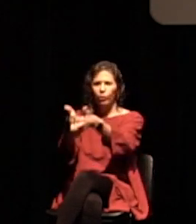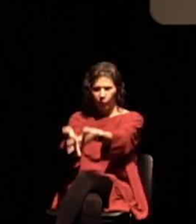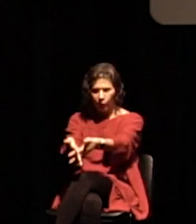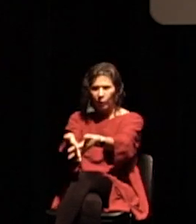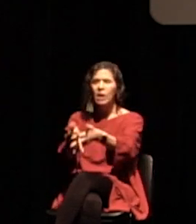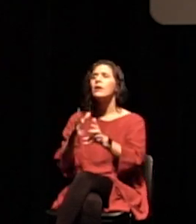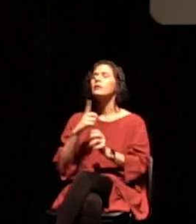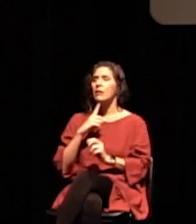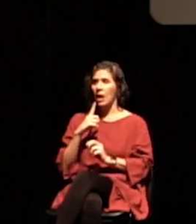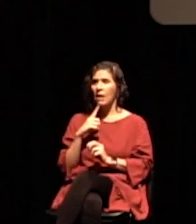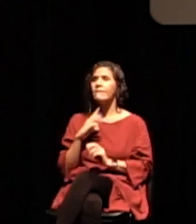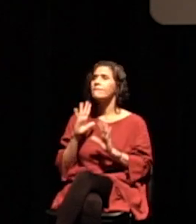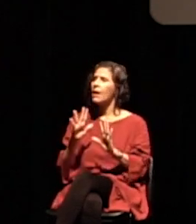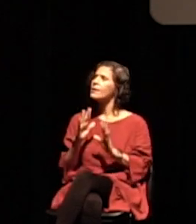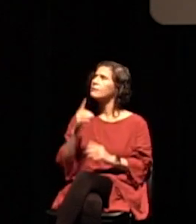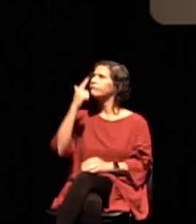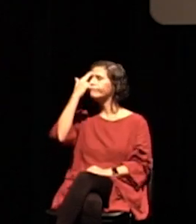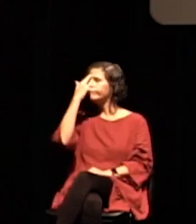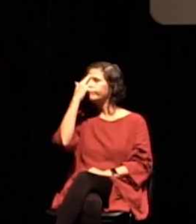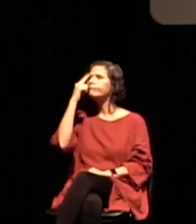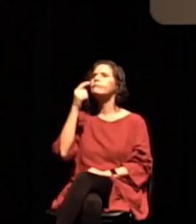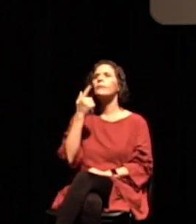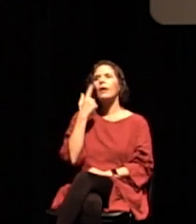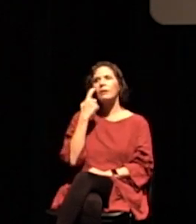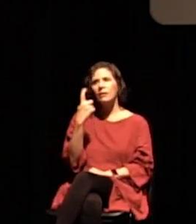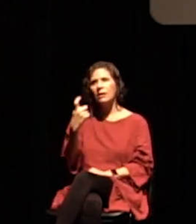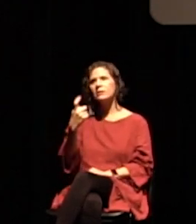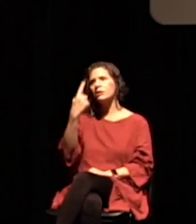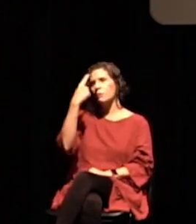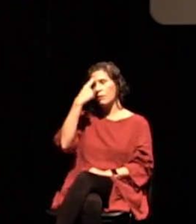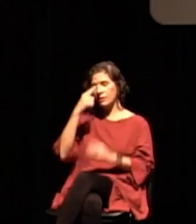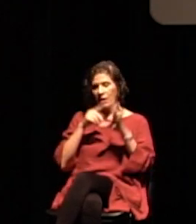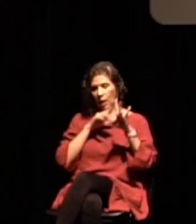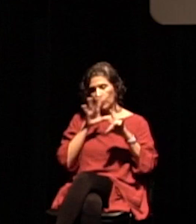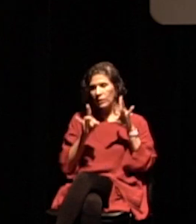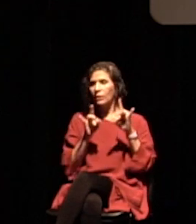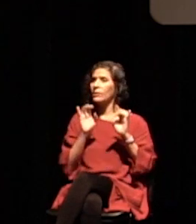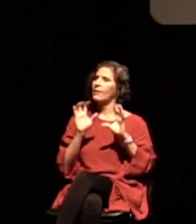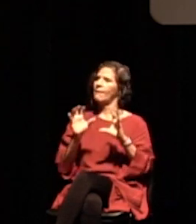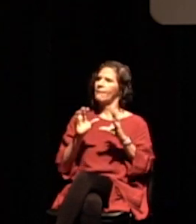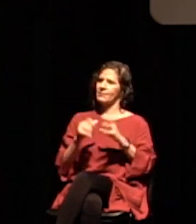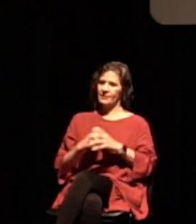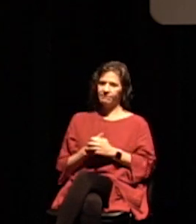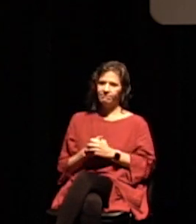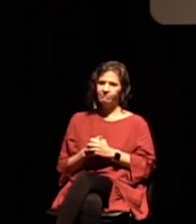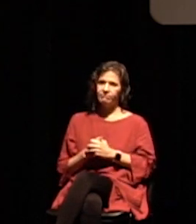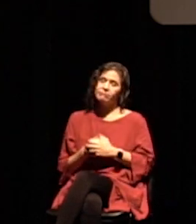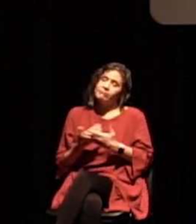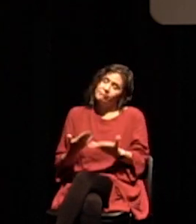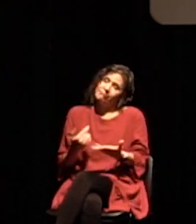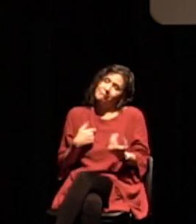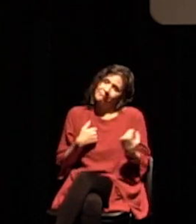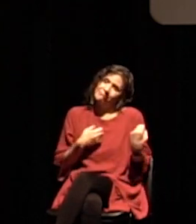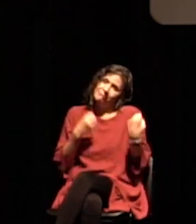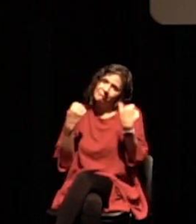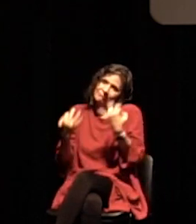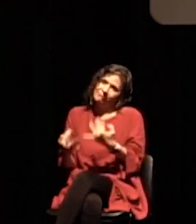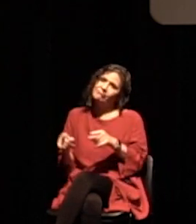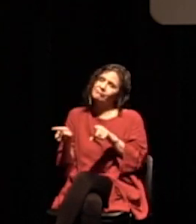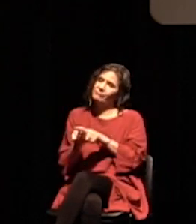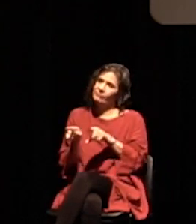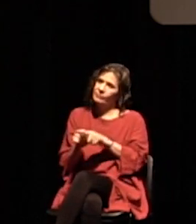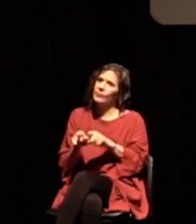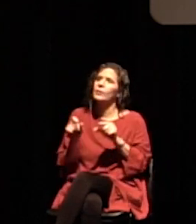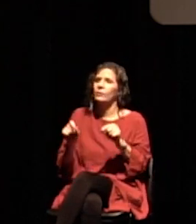achei uma revelação poder pensar na curadoria nesses termos. Agora, como eu dizia, eu acho que também que há